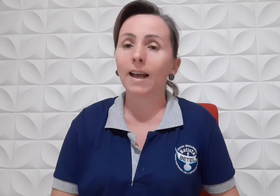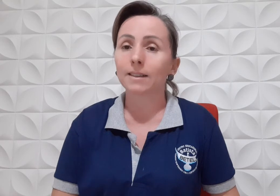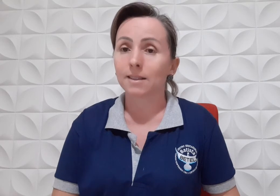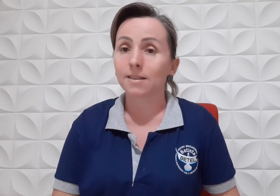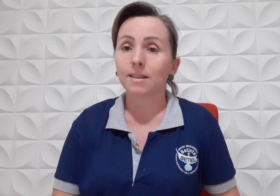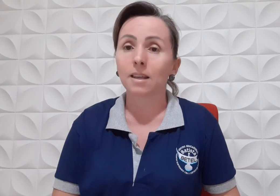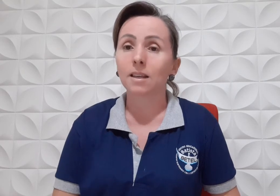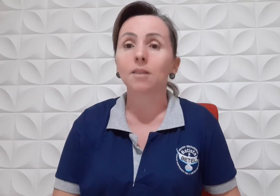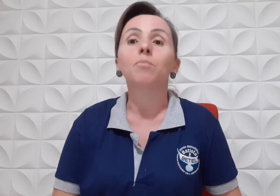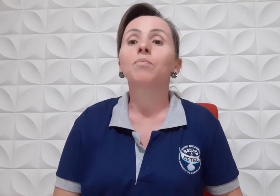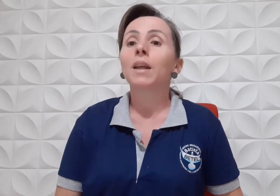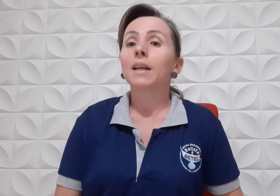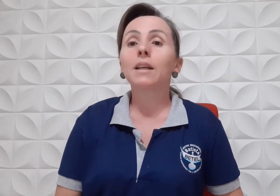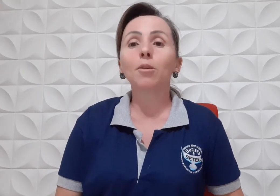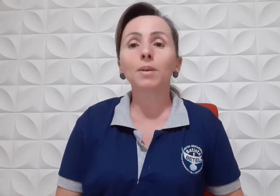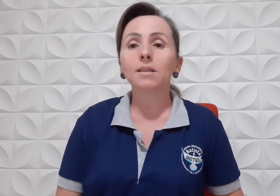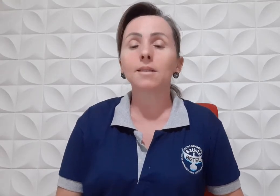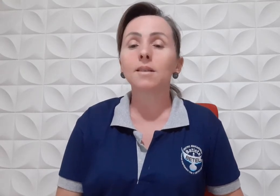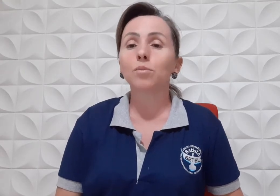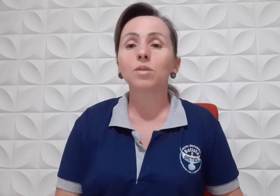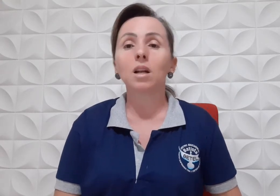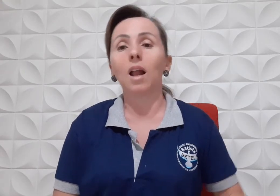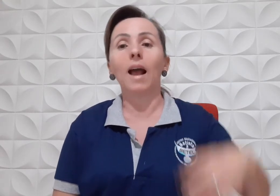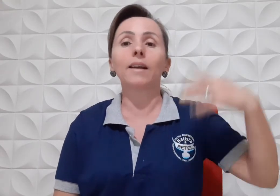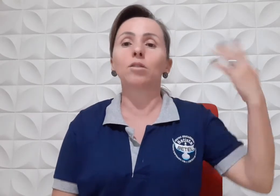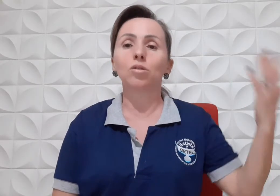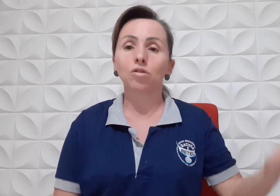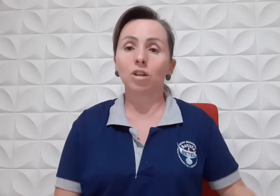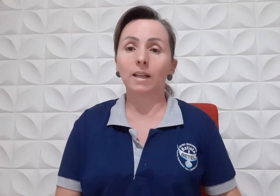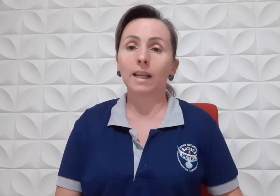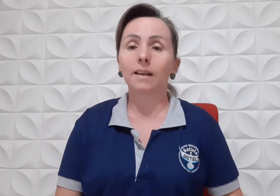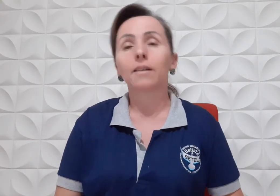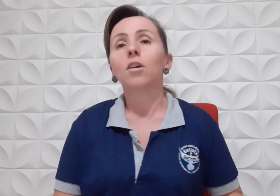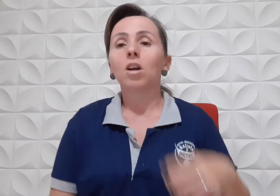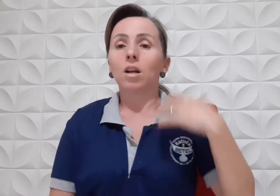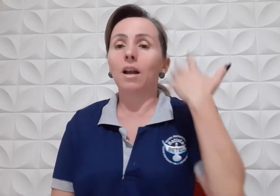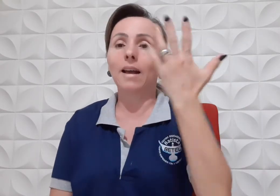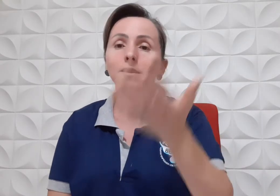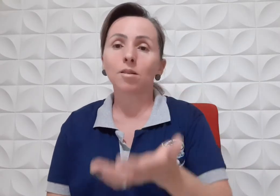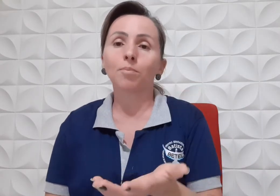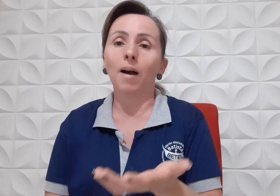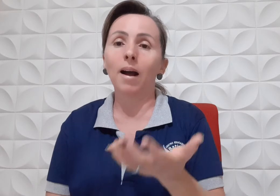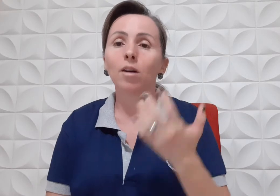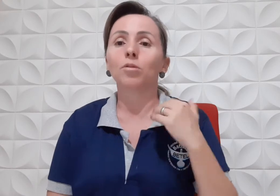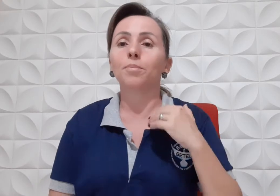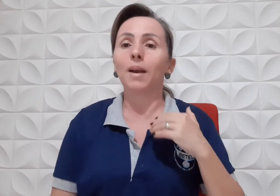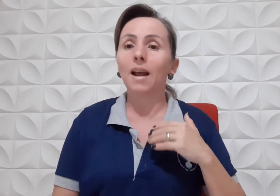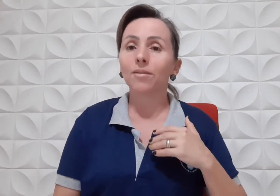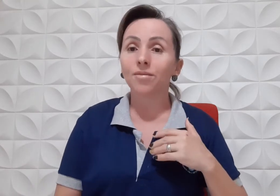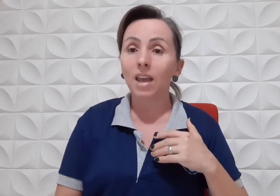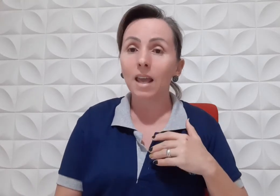privilegiada, sim. E não precisamos ir lá no Rio de Janeiro, lá em São Paulo, para